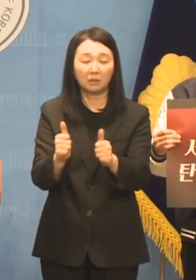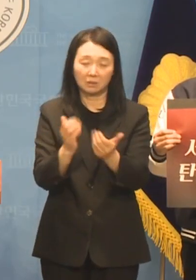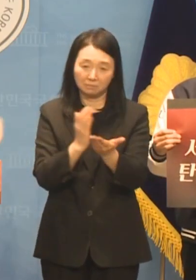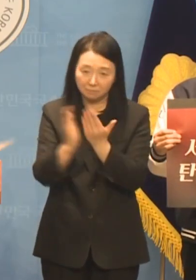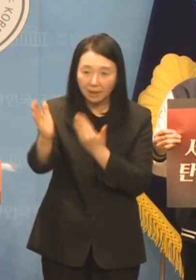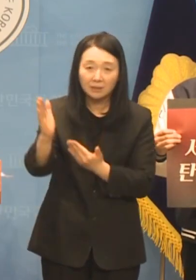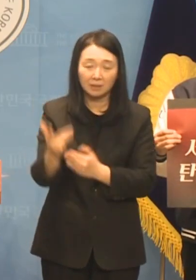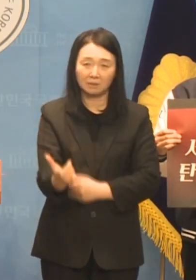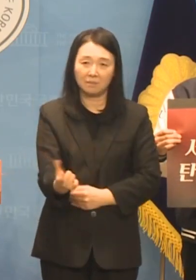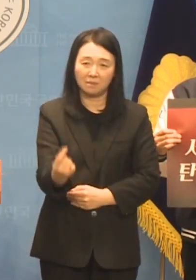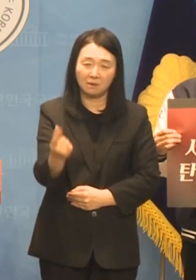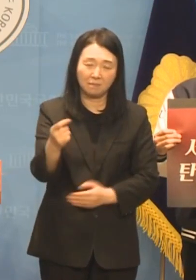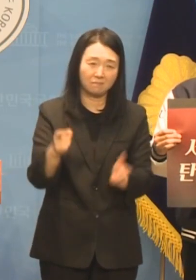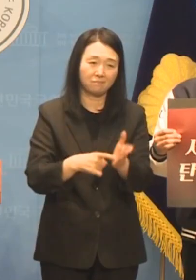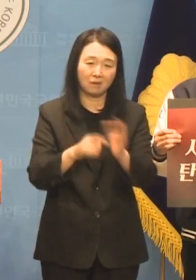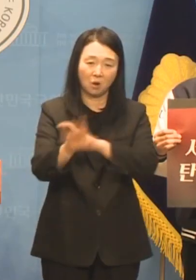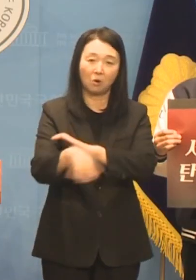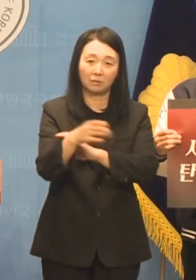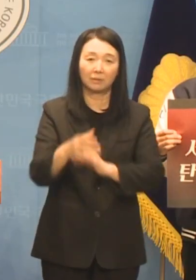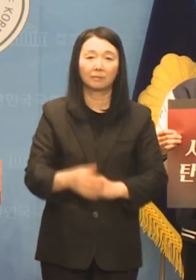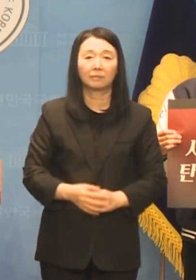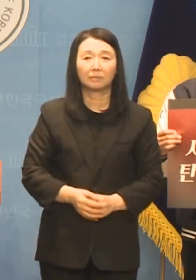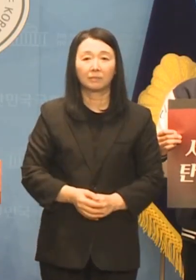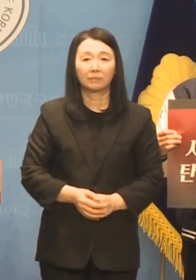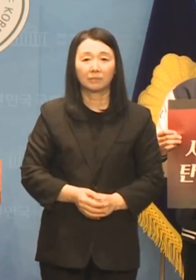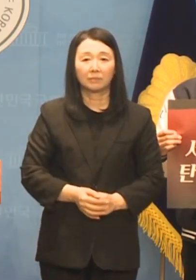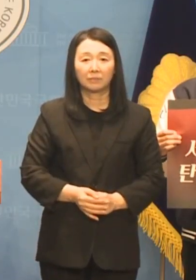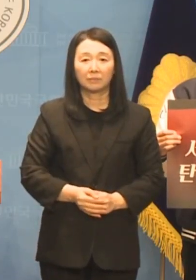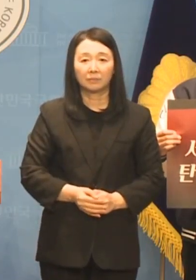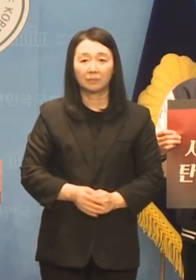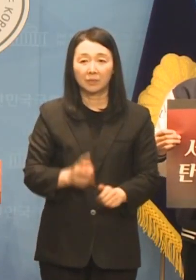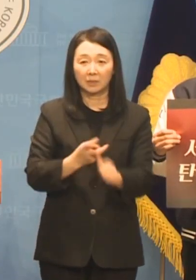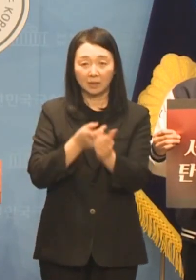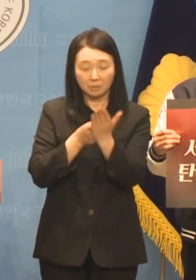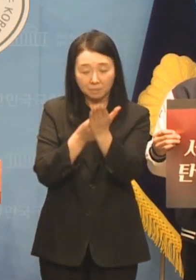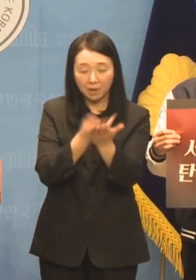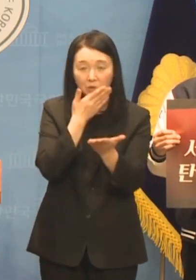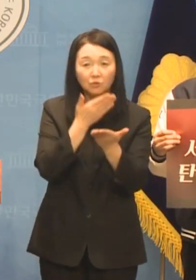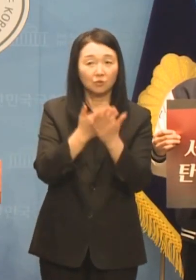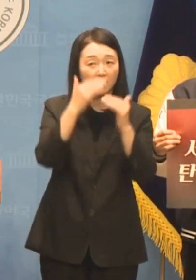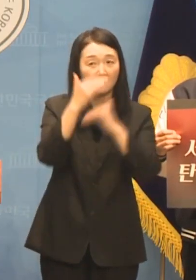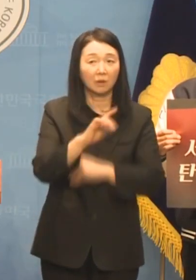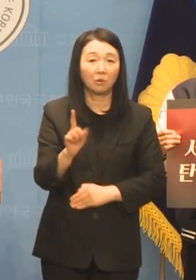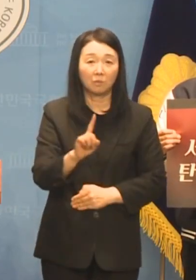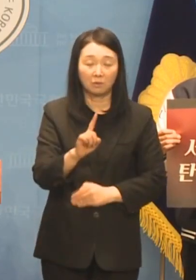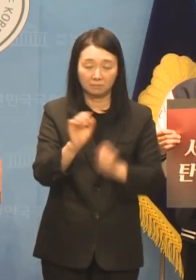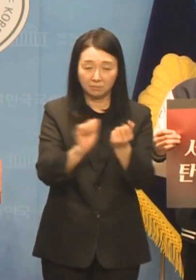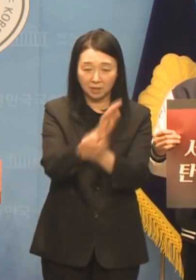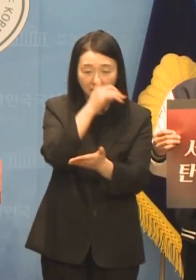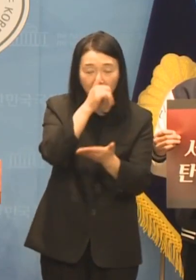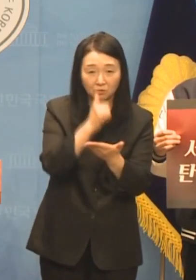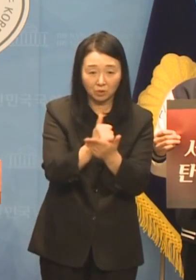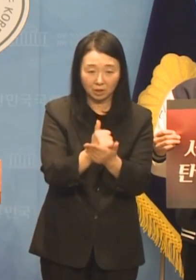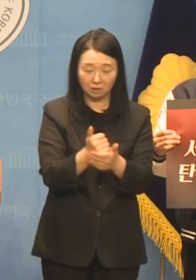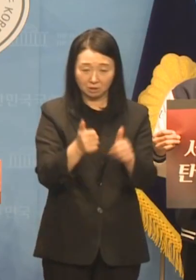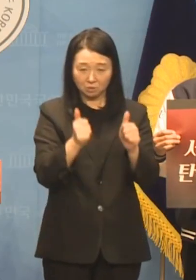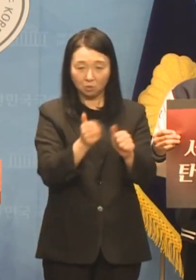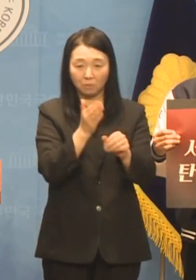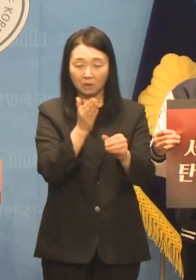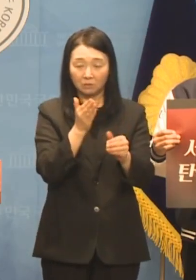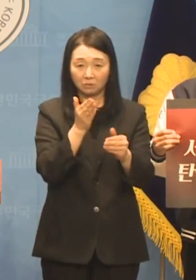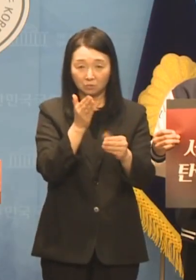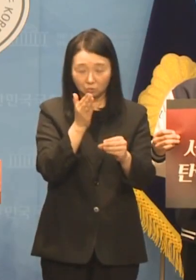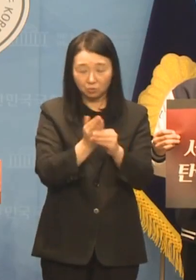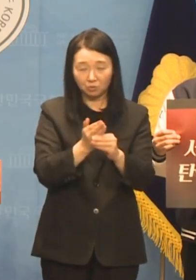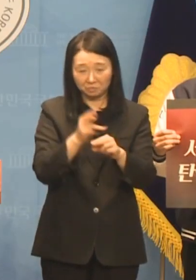불공정하고 졸속하게 진행하였습니다. 탄핵소추안의 핵심적인 내용인 내란죄를 공판 중에 철회했음에도